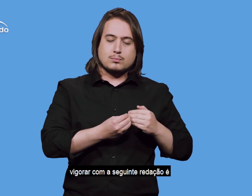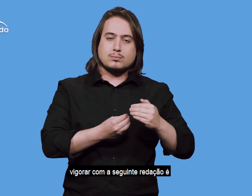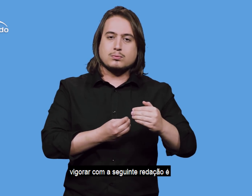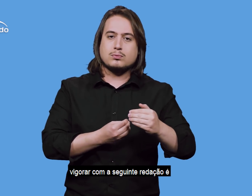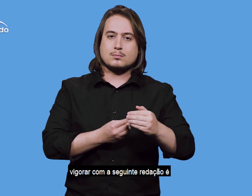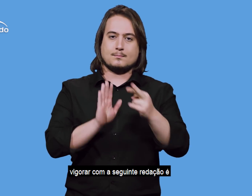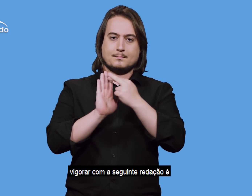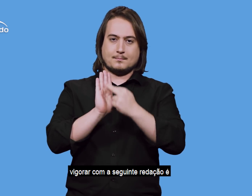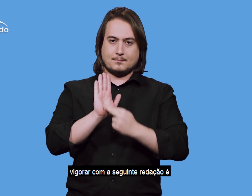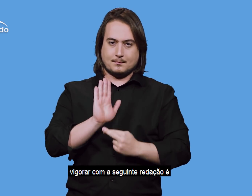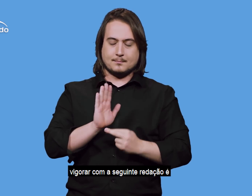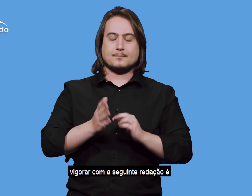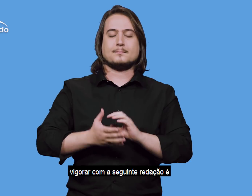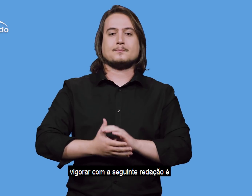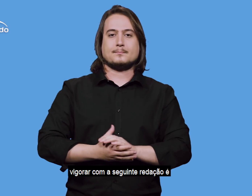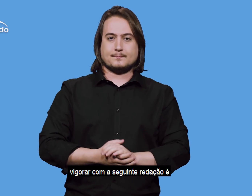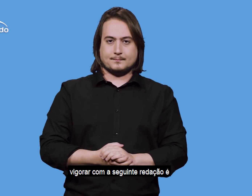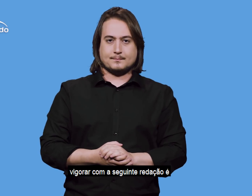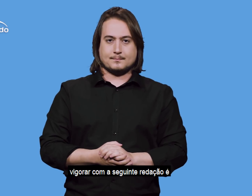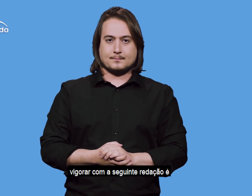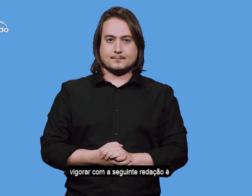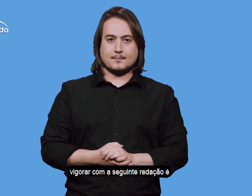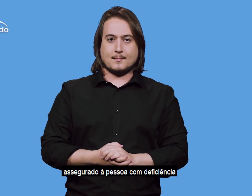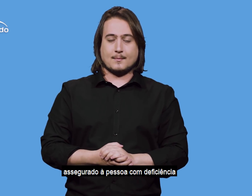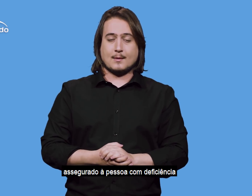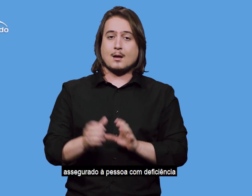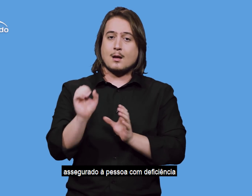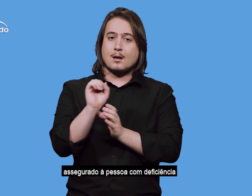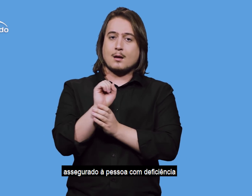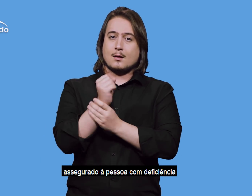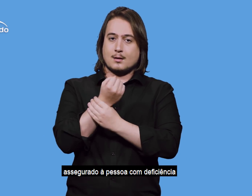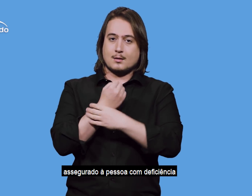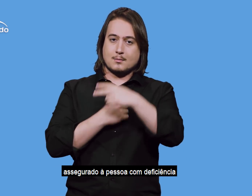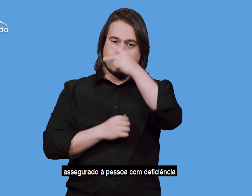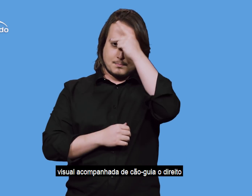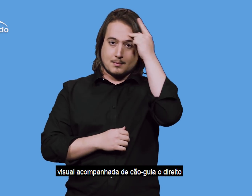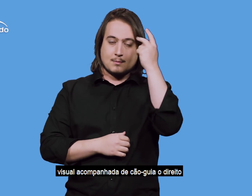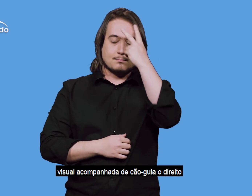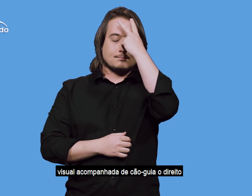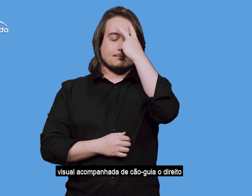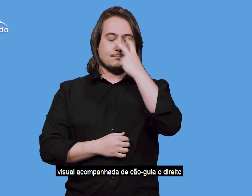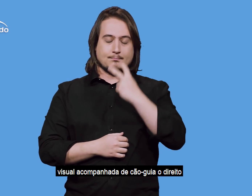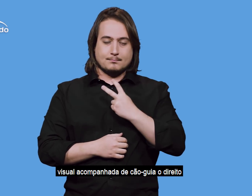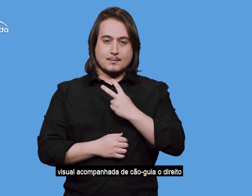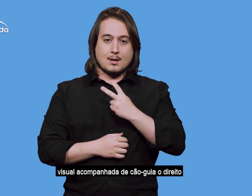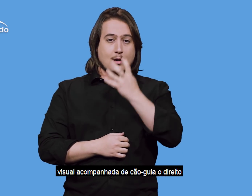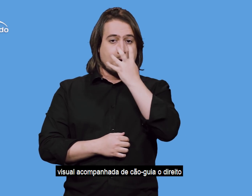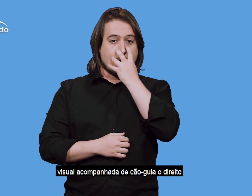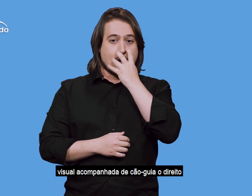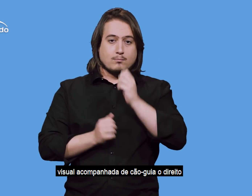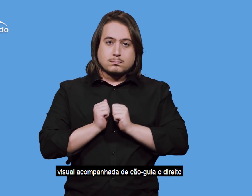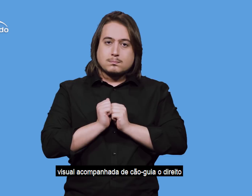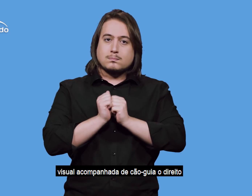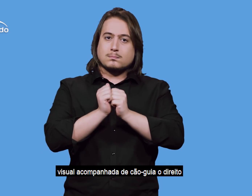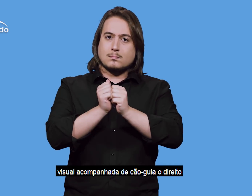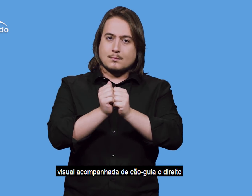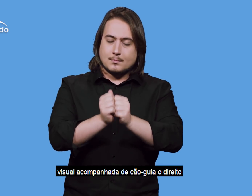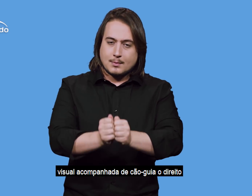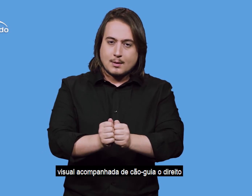redação é assegurado à pessoa com deficiência visual acompanhada de cão-guia o direito